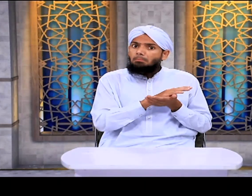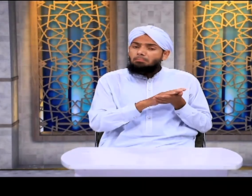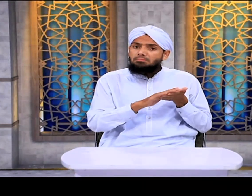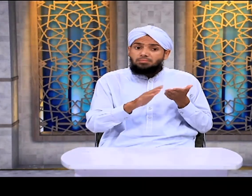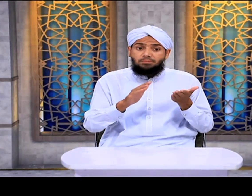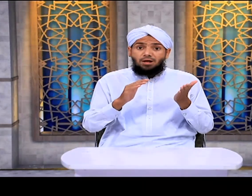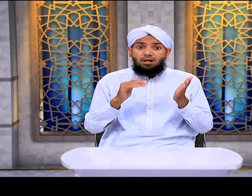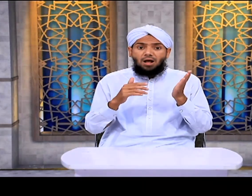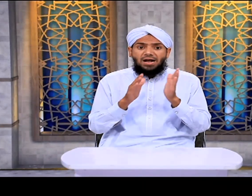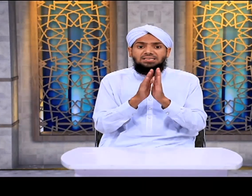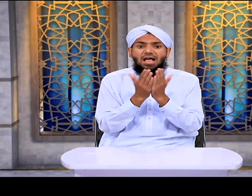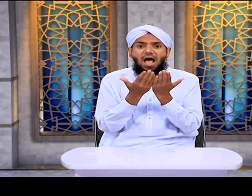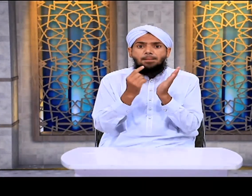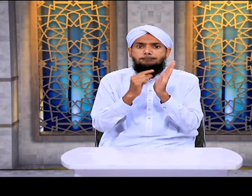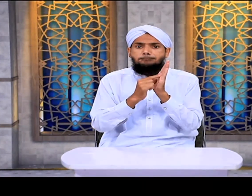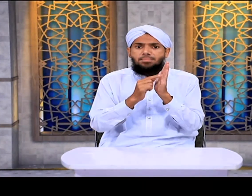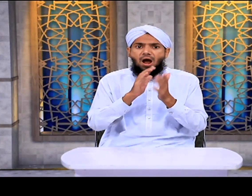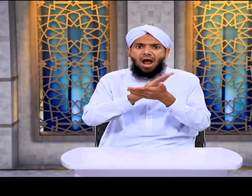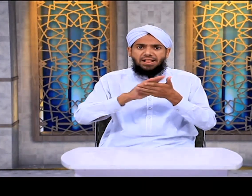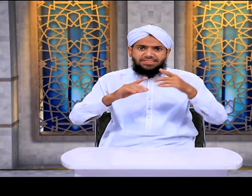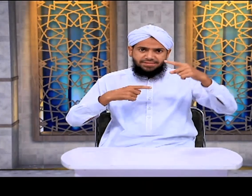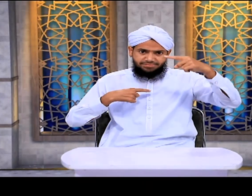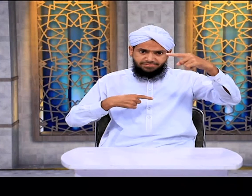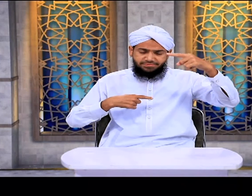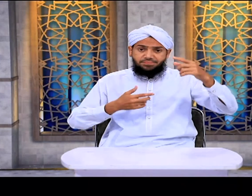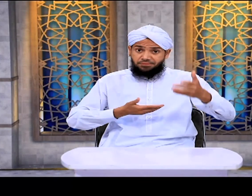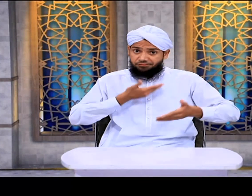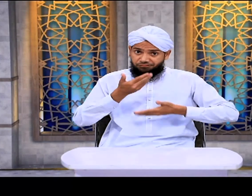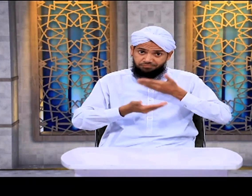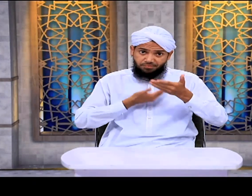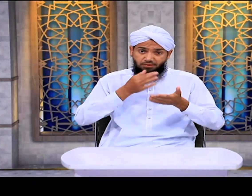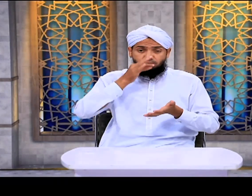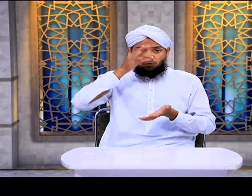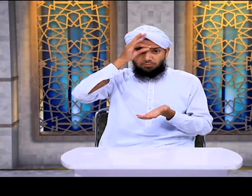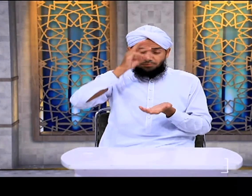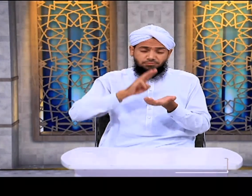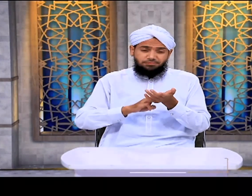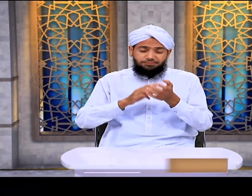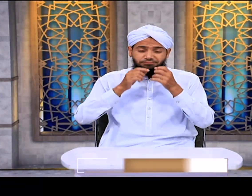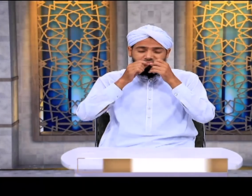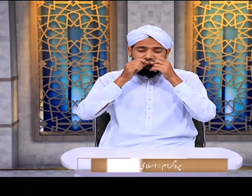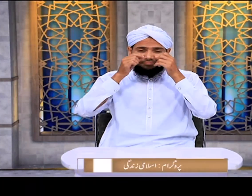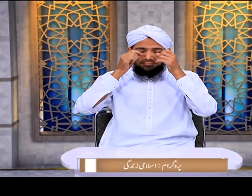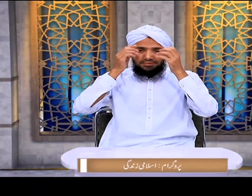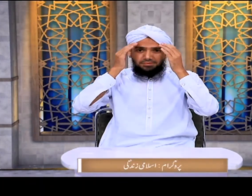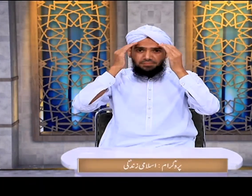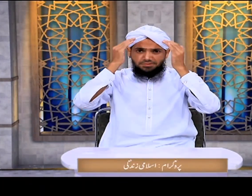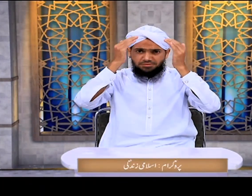کی ایک طویل حدیث پاک میں ہے، اللہ پاک کے رسول مقبول صلی اللہ علیہ وآلہ